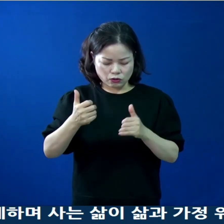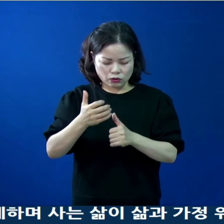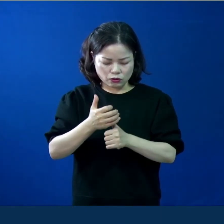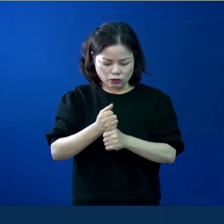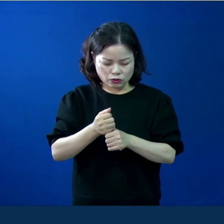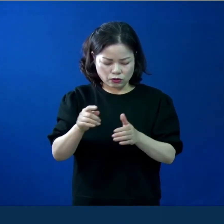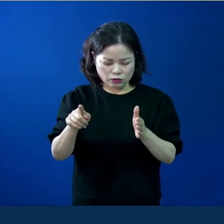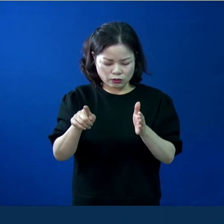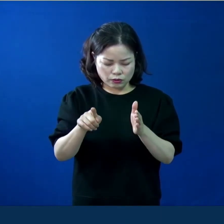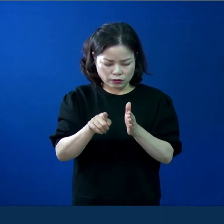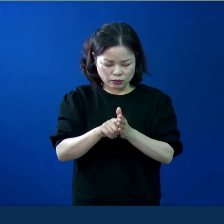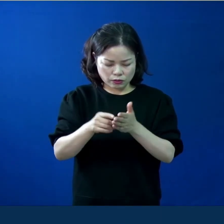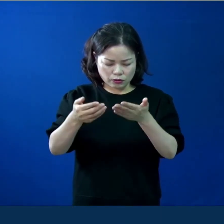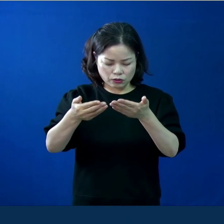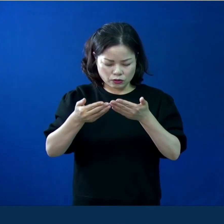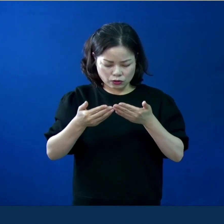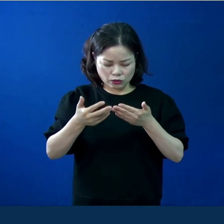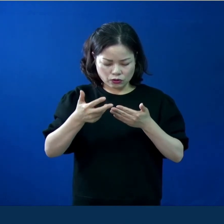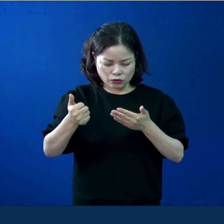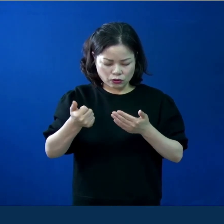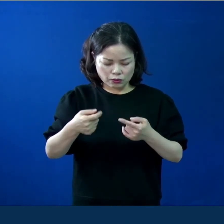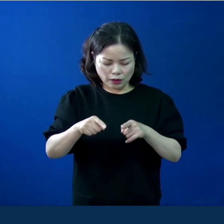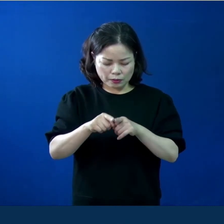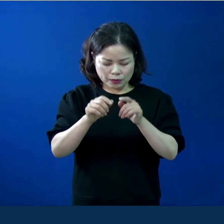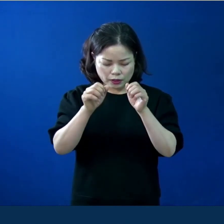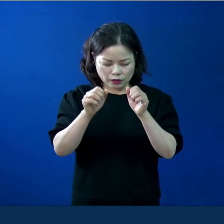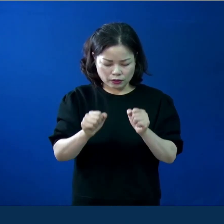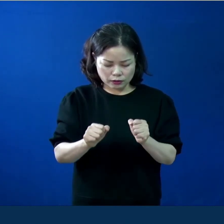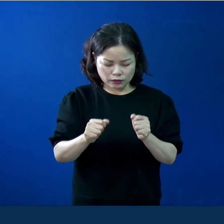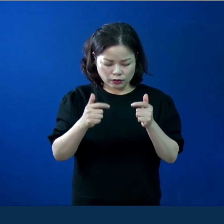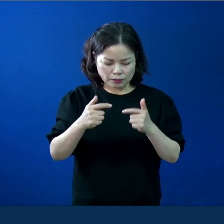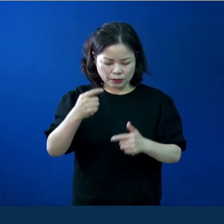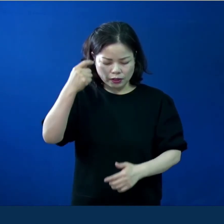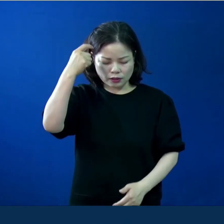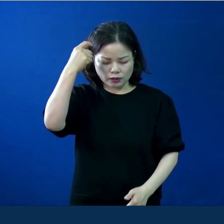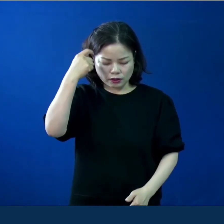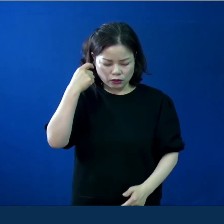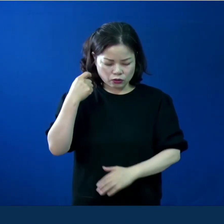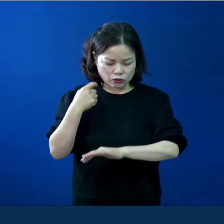믿음을 부어주시며 주님의 함께 계심을 날마다 느낄 수 있도록